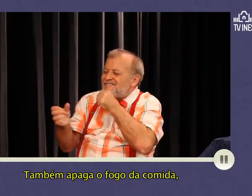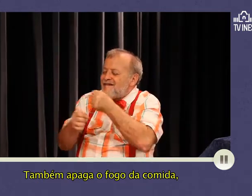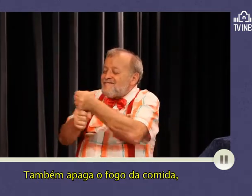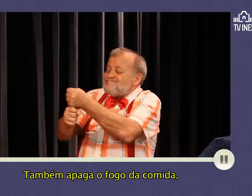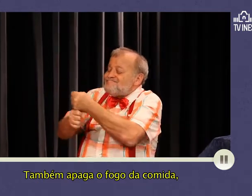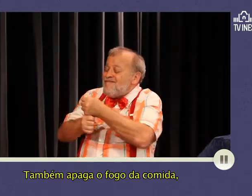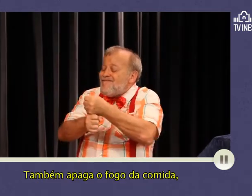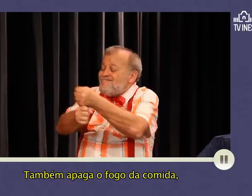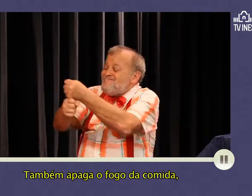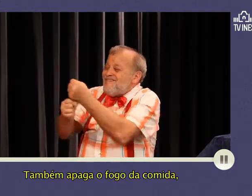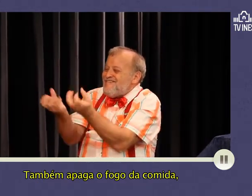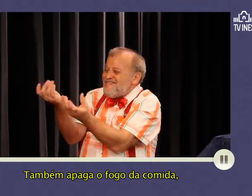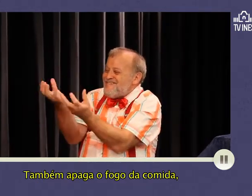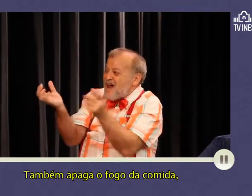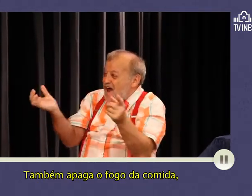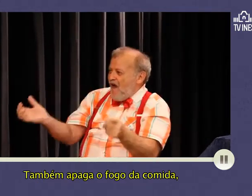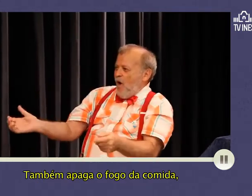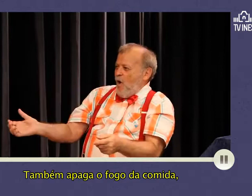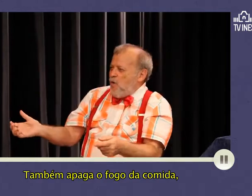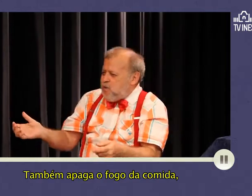apaga o fogo da comida,